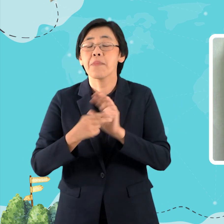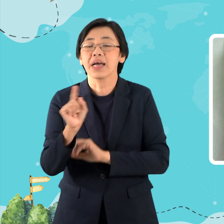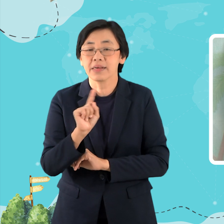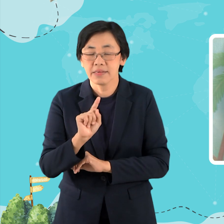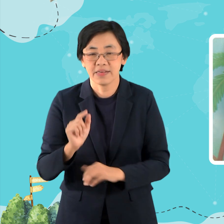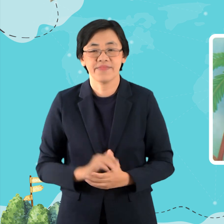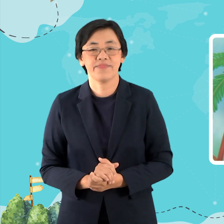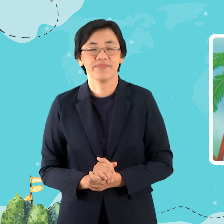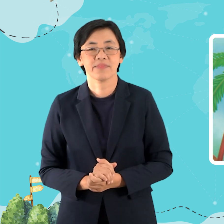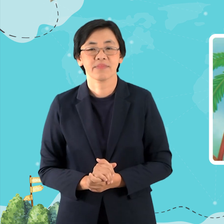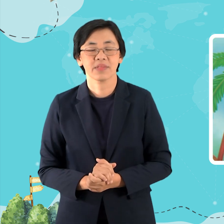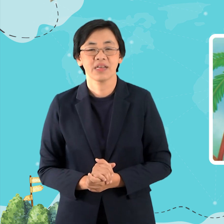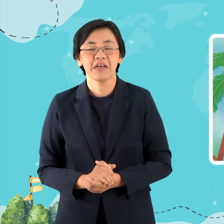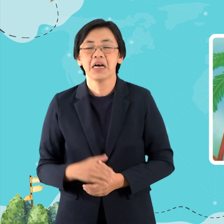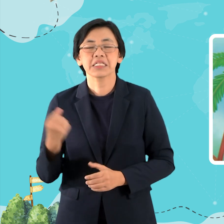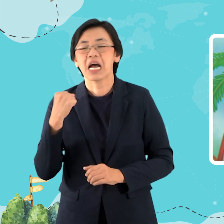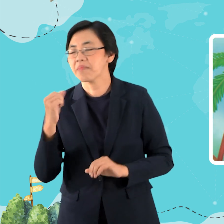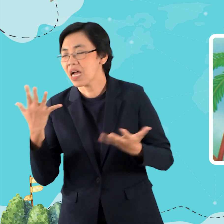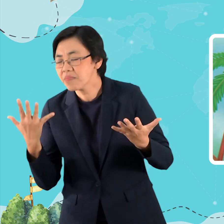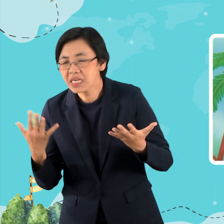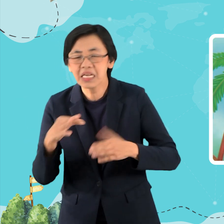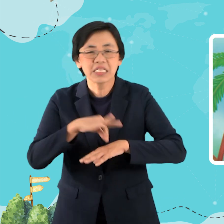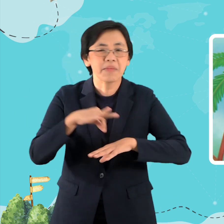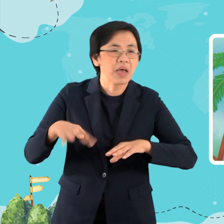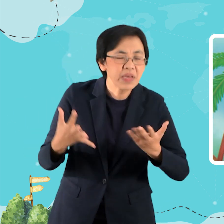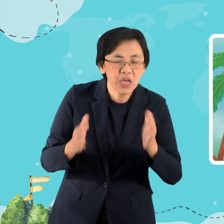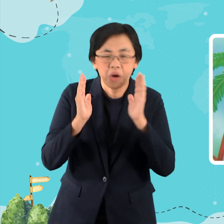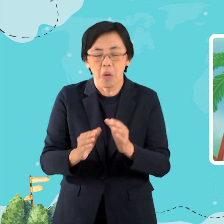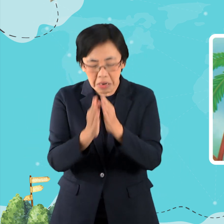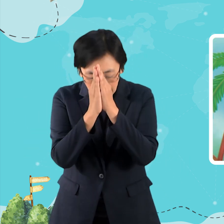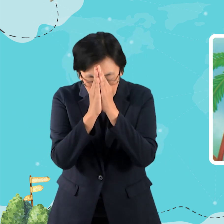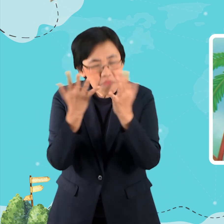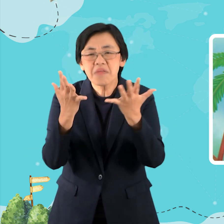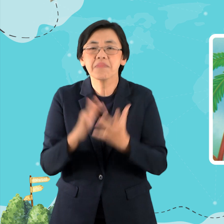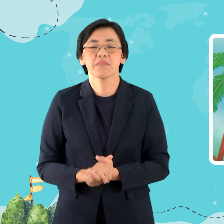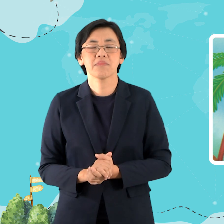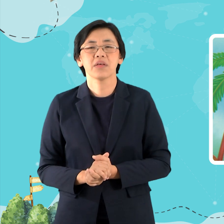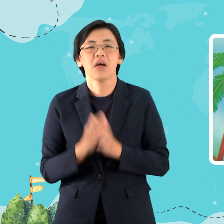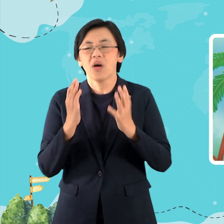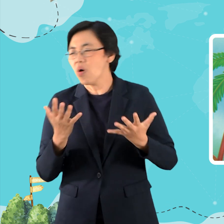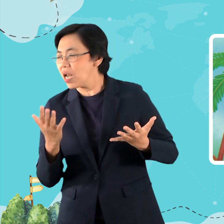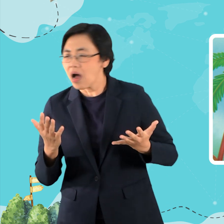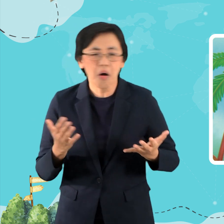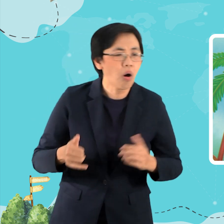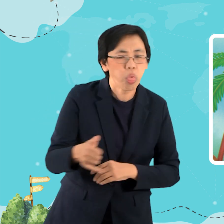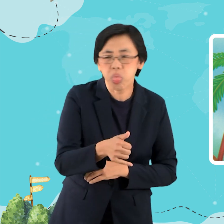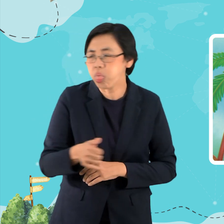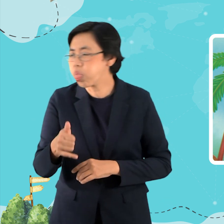ความว่าผู้ที่สูญเสียอำนาจจนไม่มีใครให้ความเคารพนับถือหรือไม่มีหลักแหล่ง